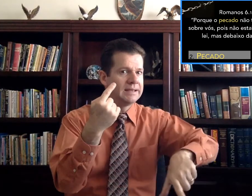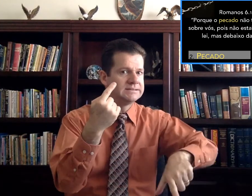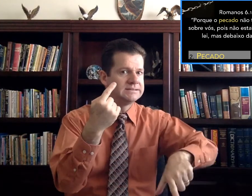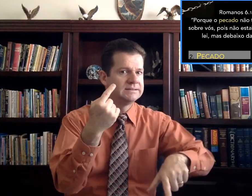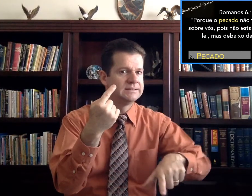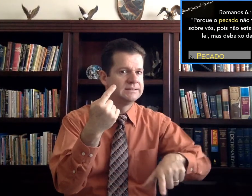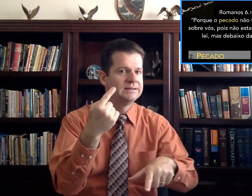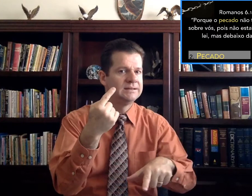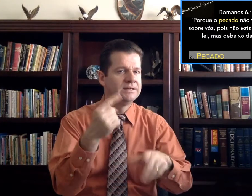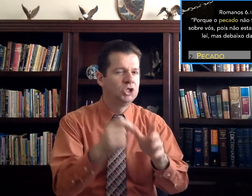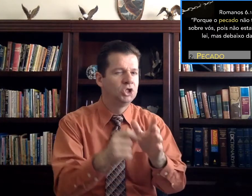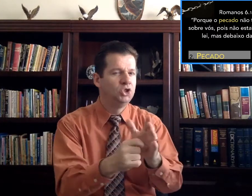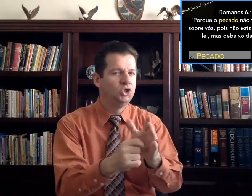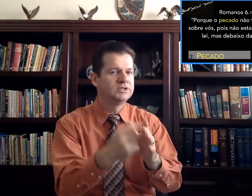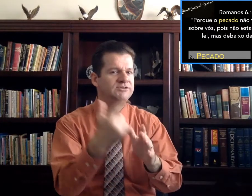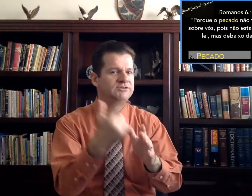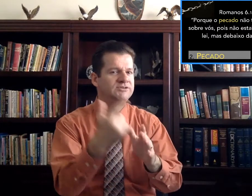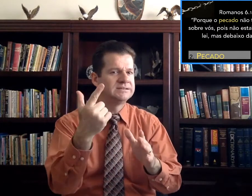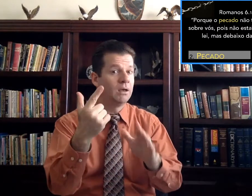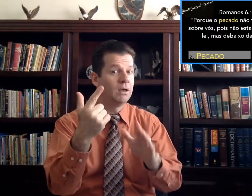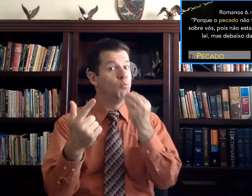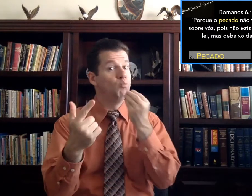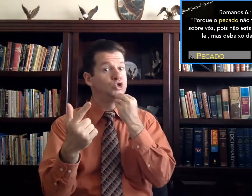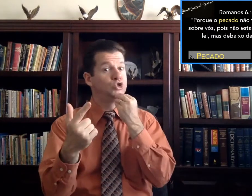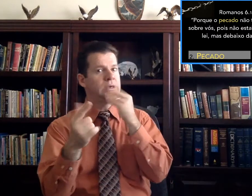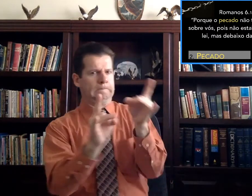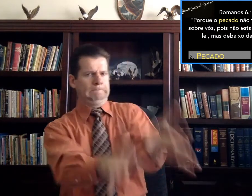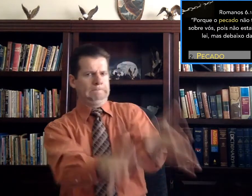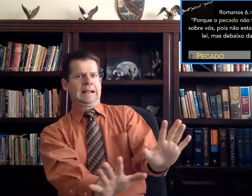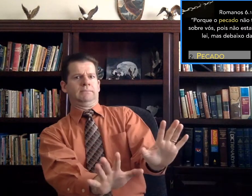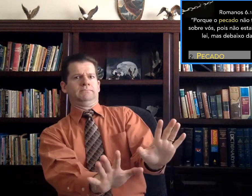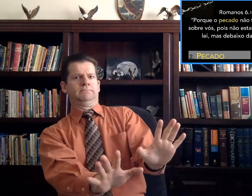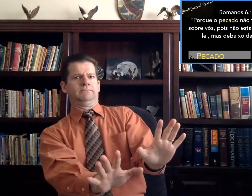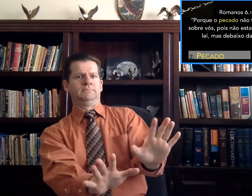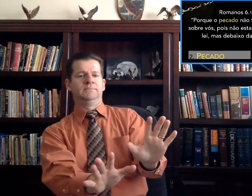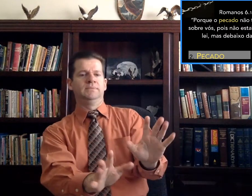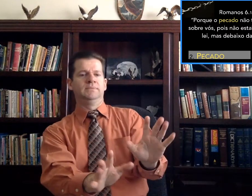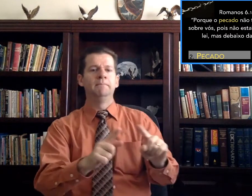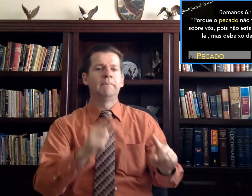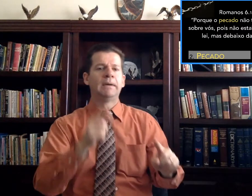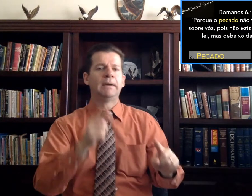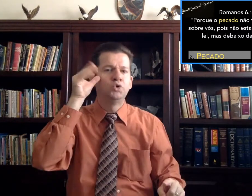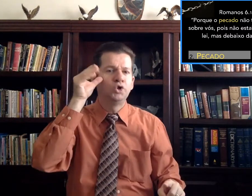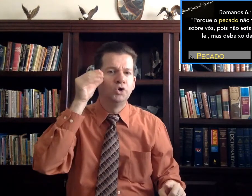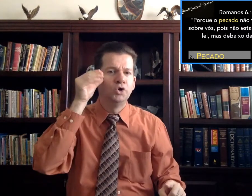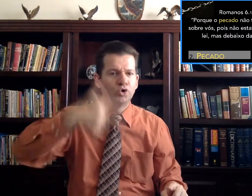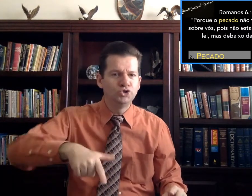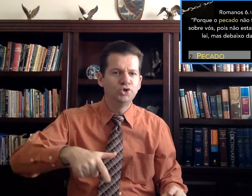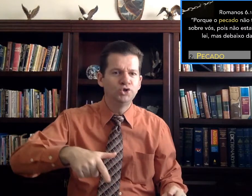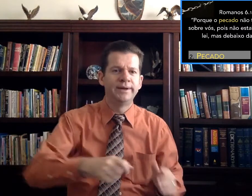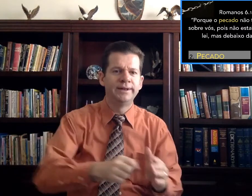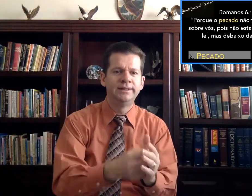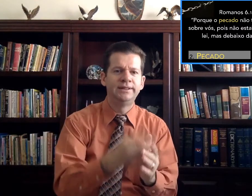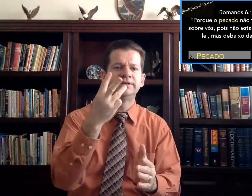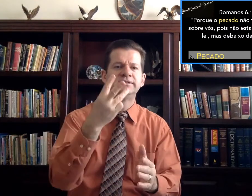mais, 2 vezes. Podia parar, mas curioso, continua, terceira